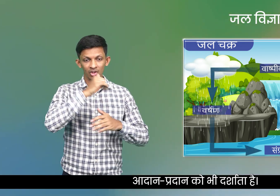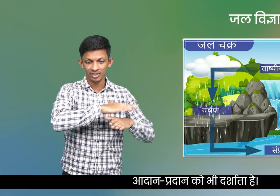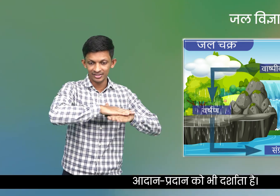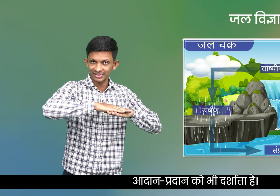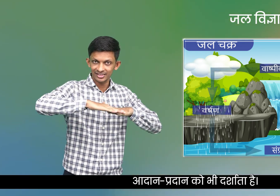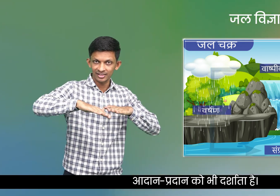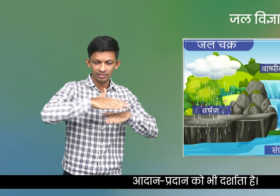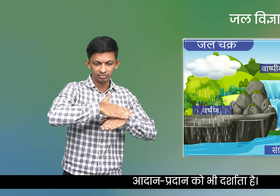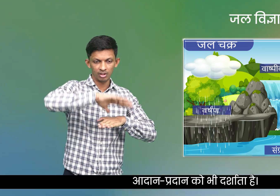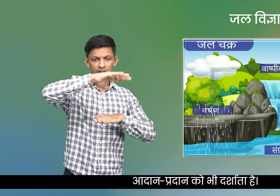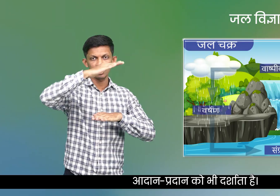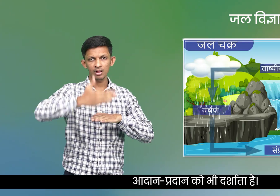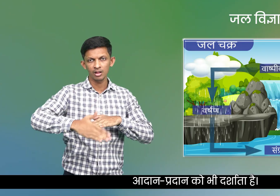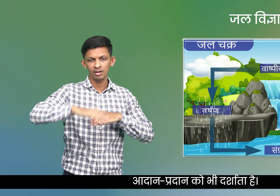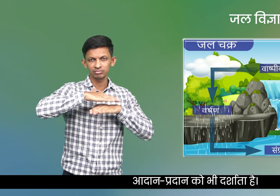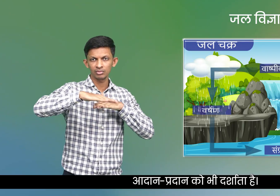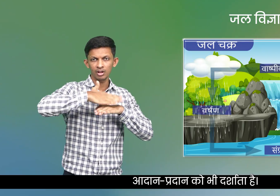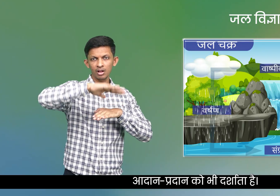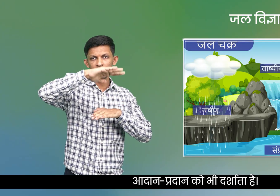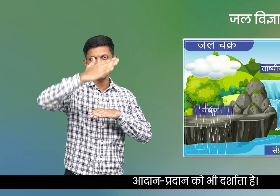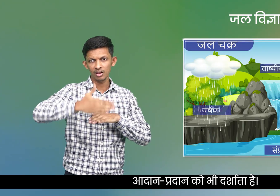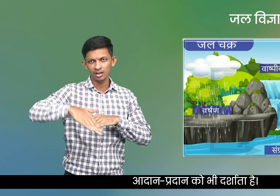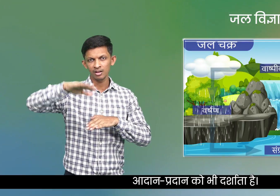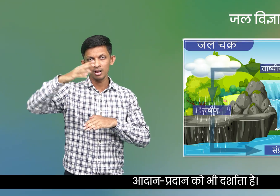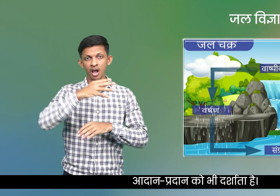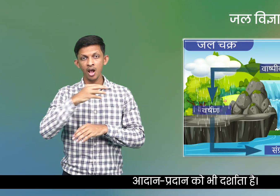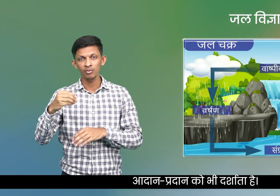आदान प्रदान को भी दर्शाता है।